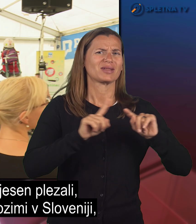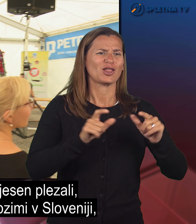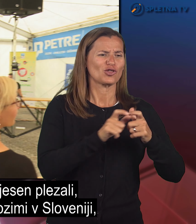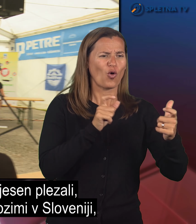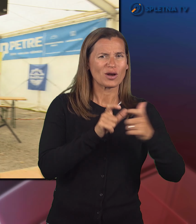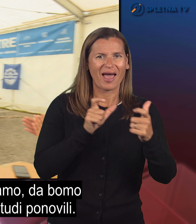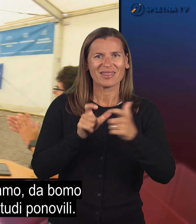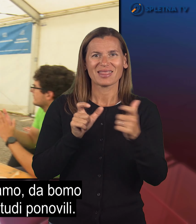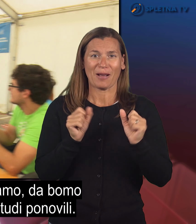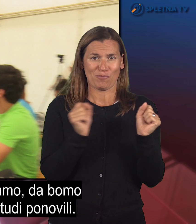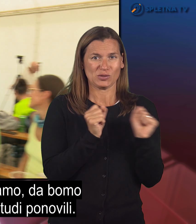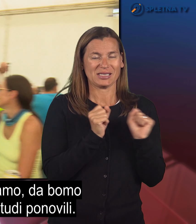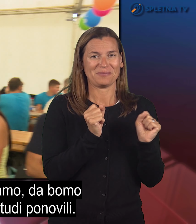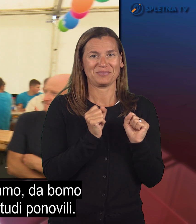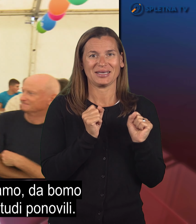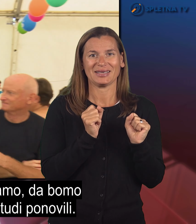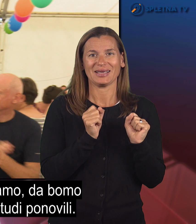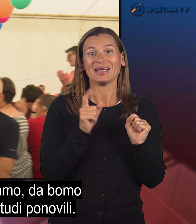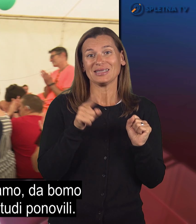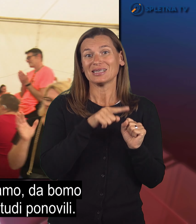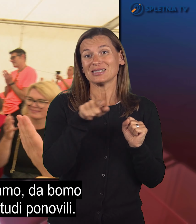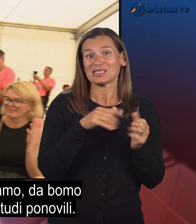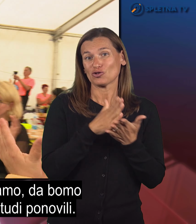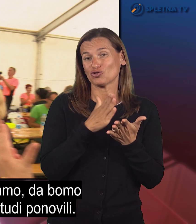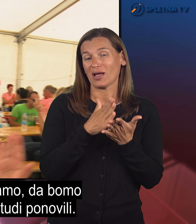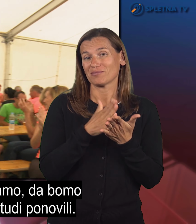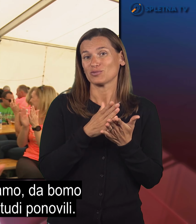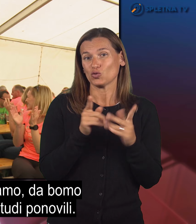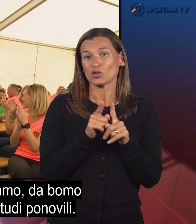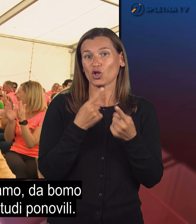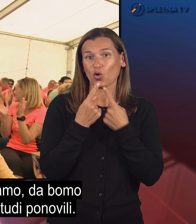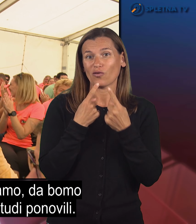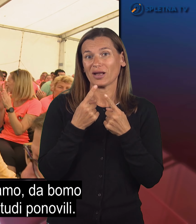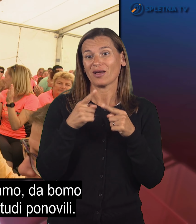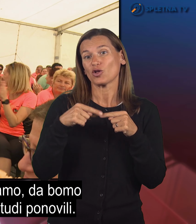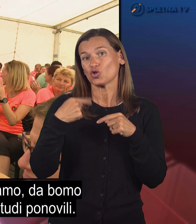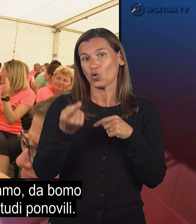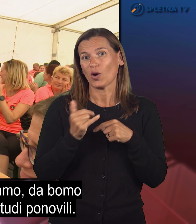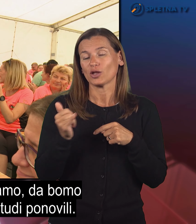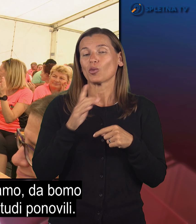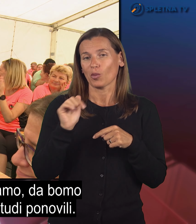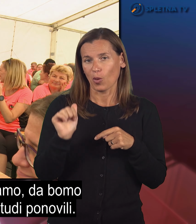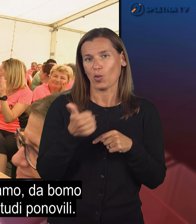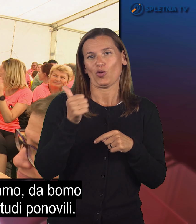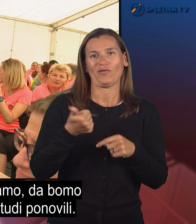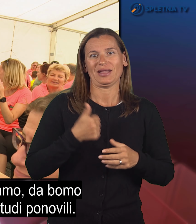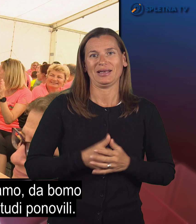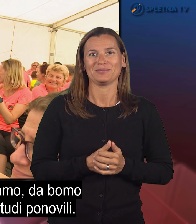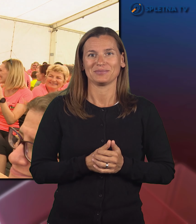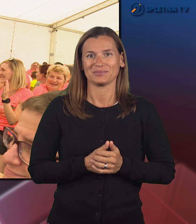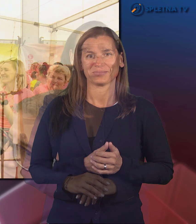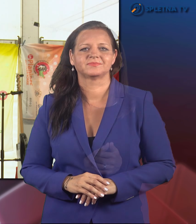pozimi v Sloveniji in se že dogovarjamo, da bomo v drugem letu to tudi ponovili.